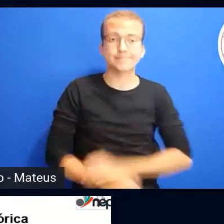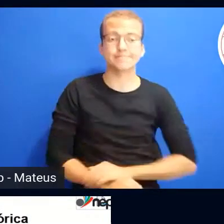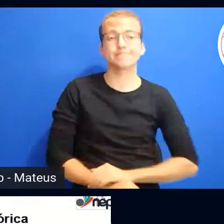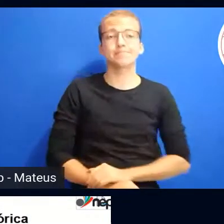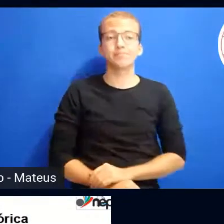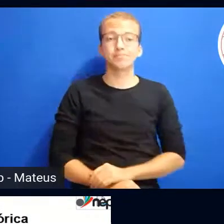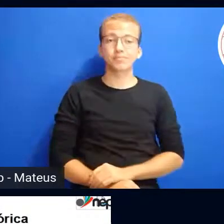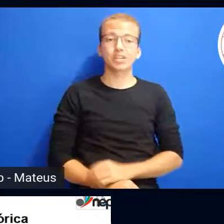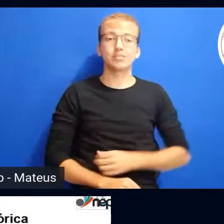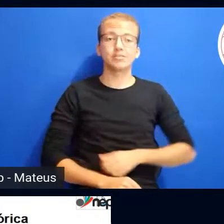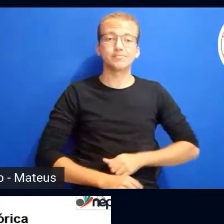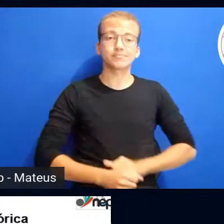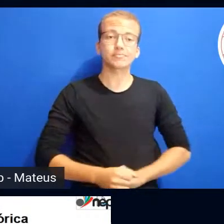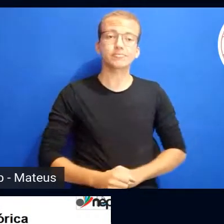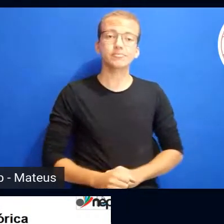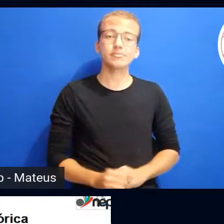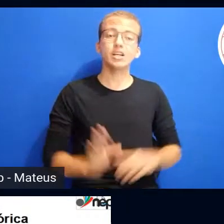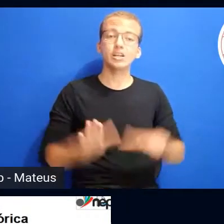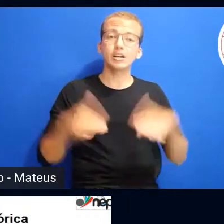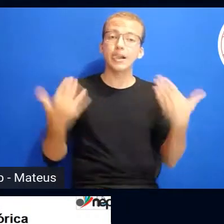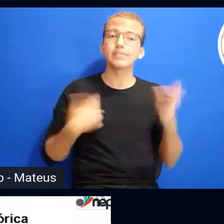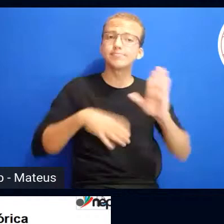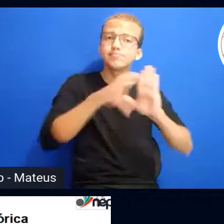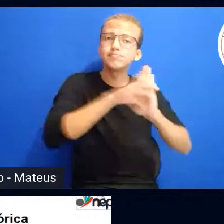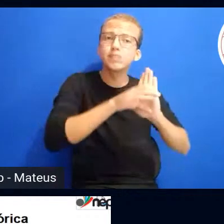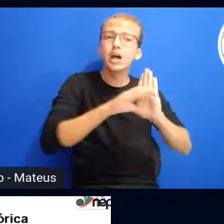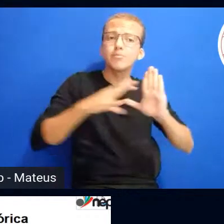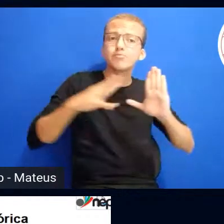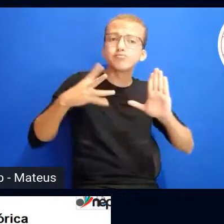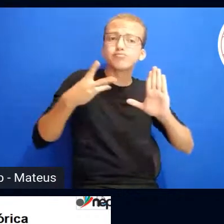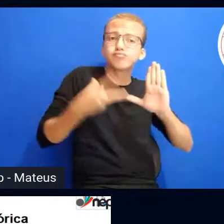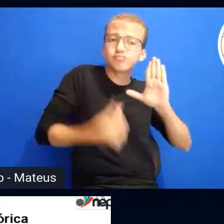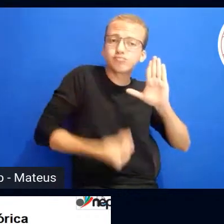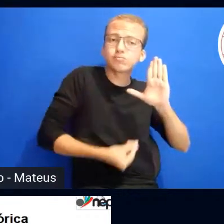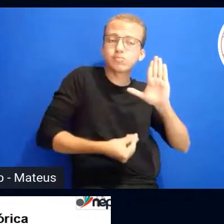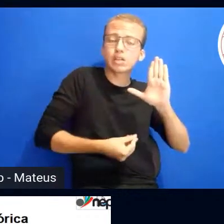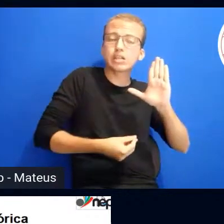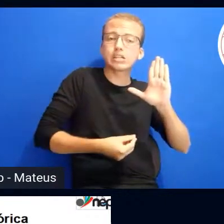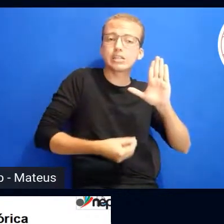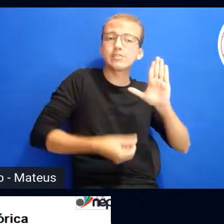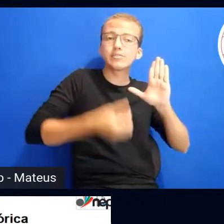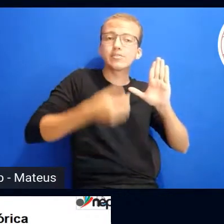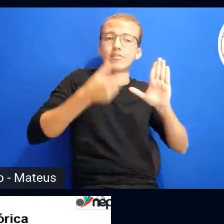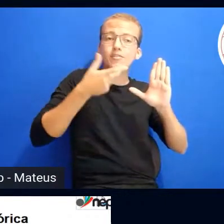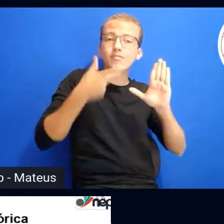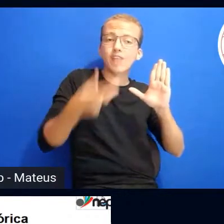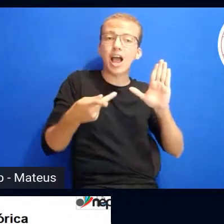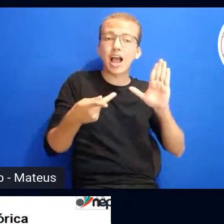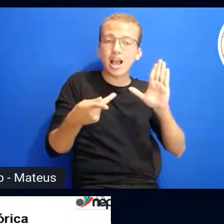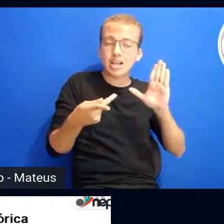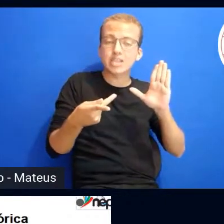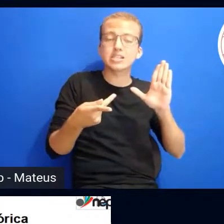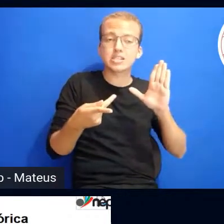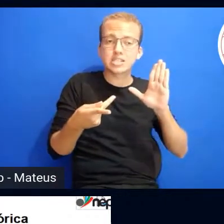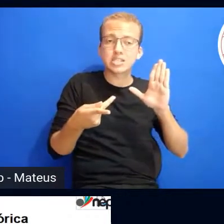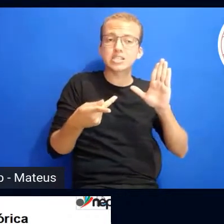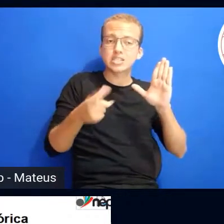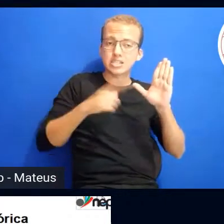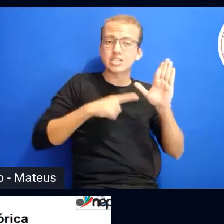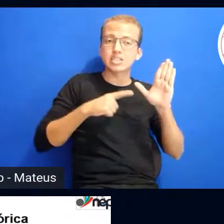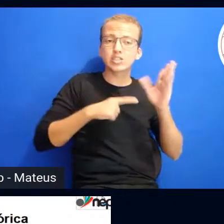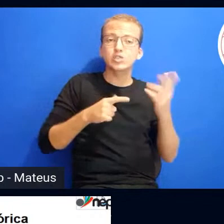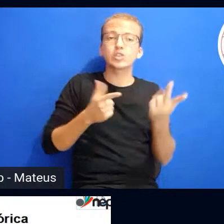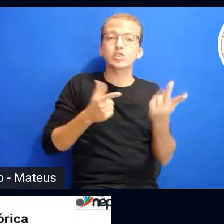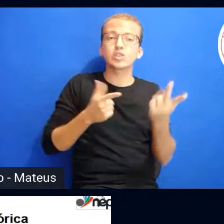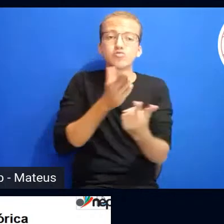Então, eh, todo esse capítulo ele partiu, né, de de um misto de duas vertentes de